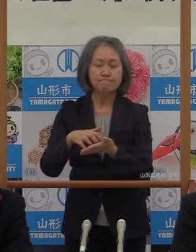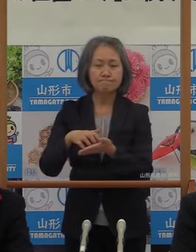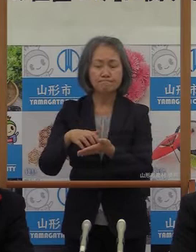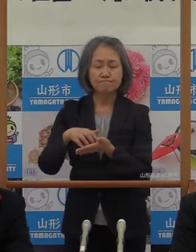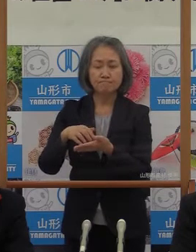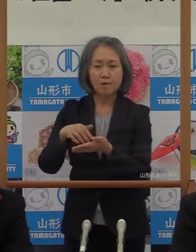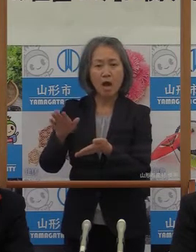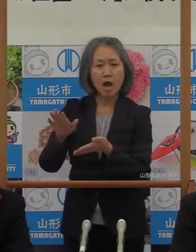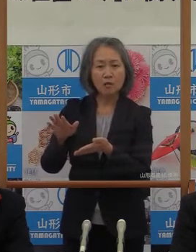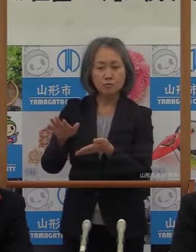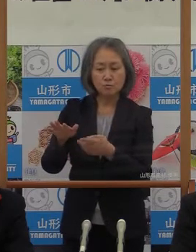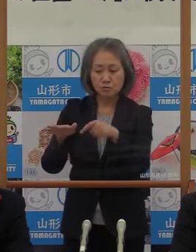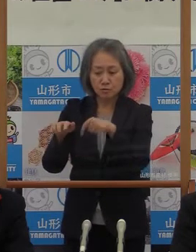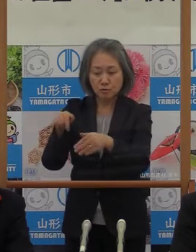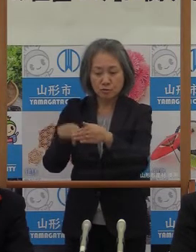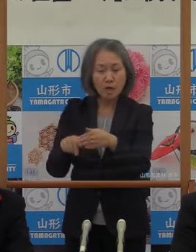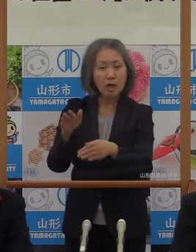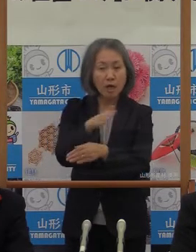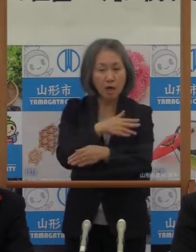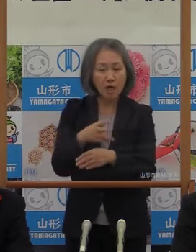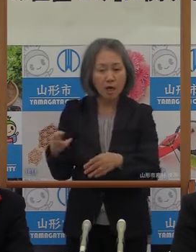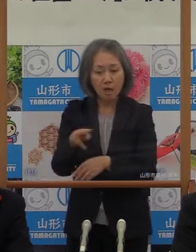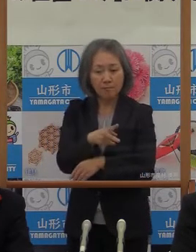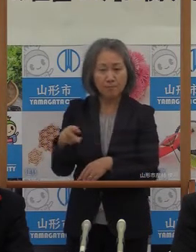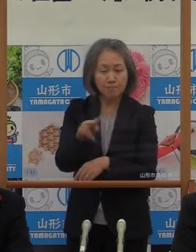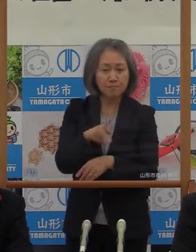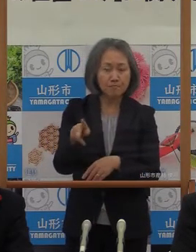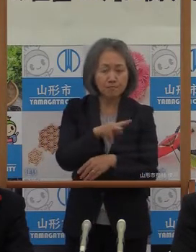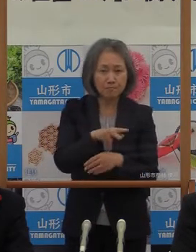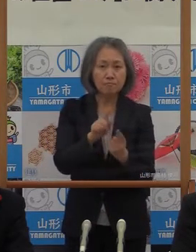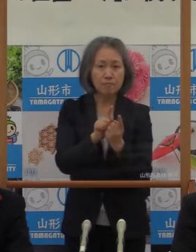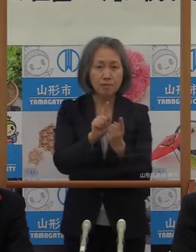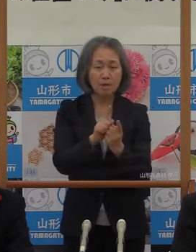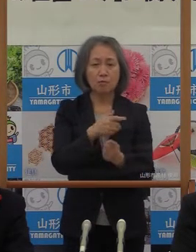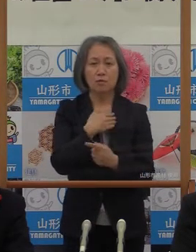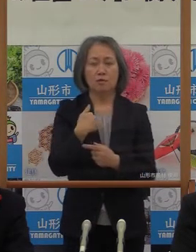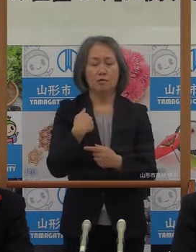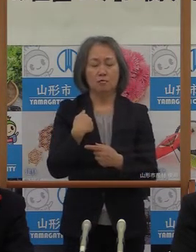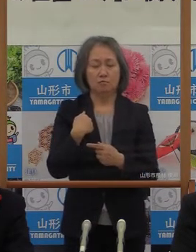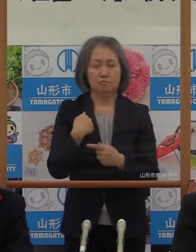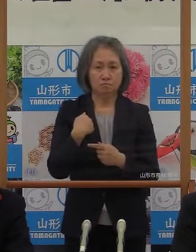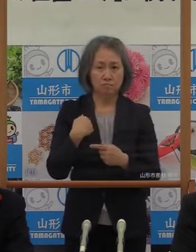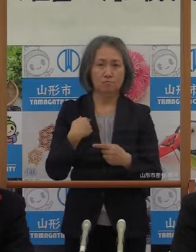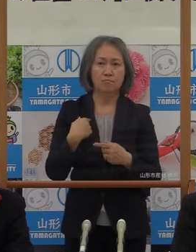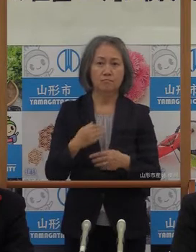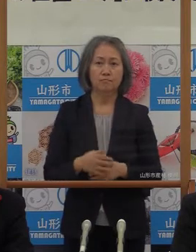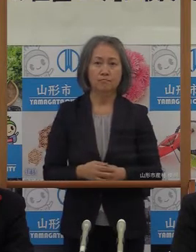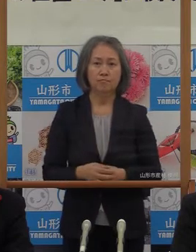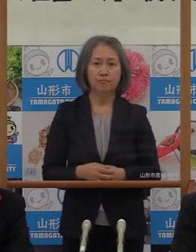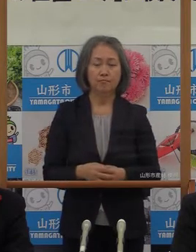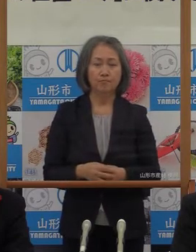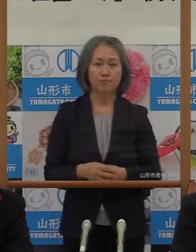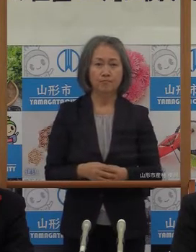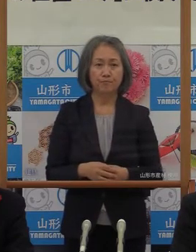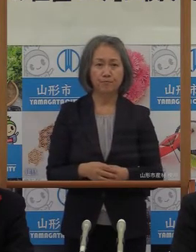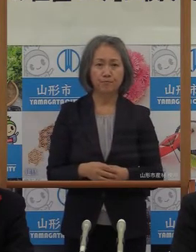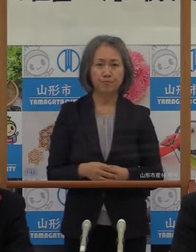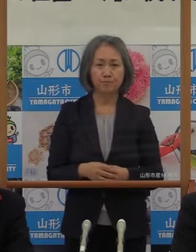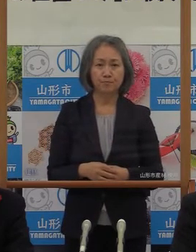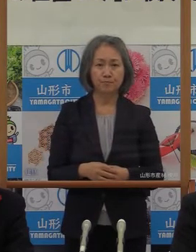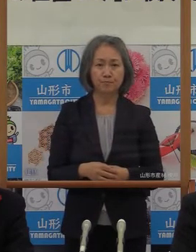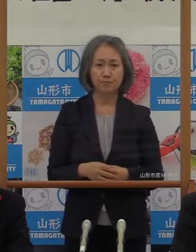ている中で、流用して対応をするという考え方で進めたいと思っております。以上です。